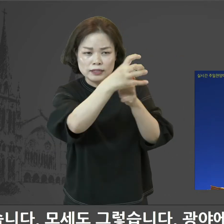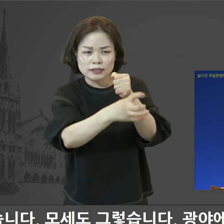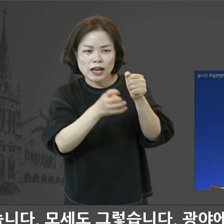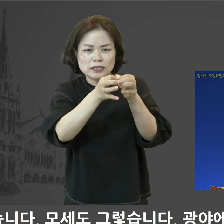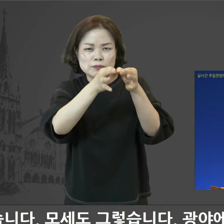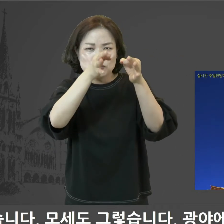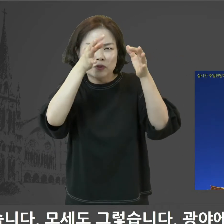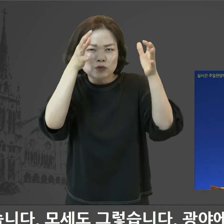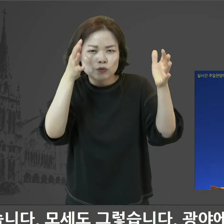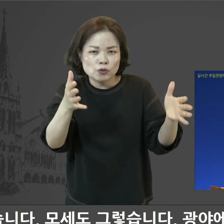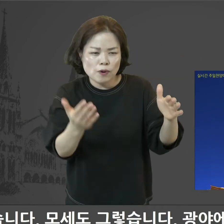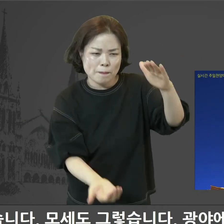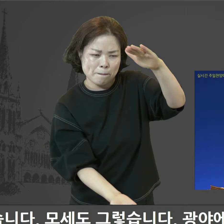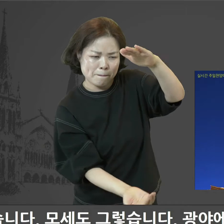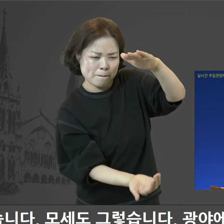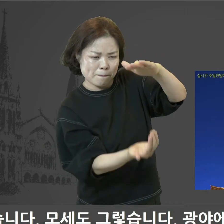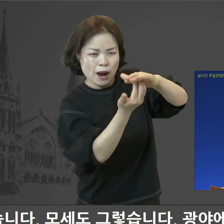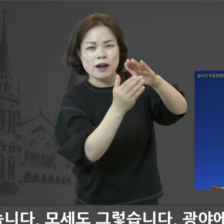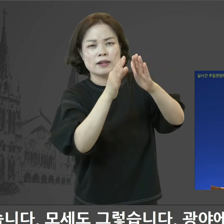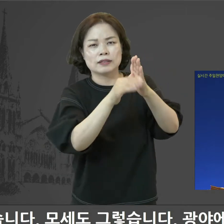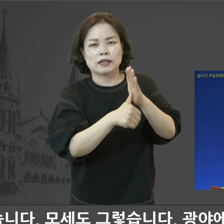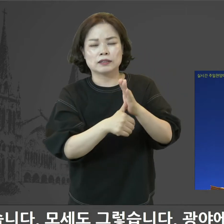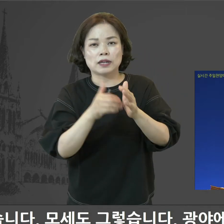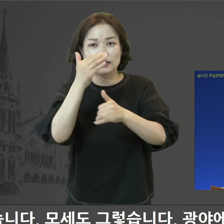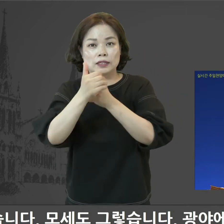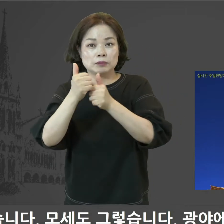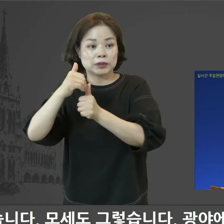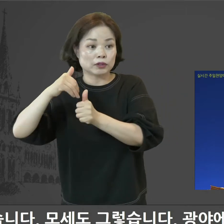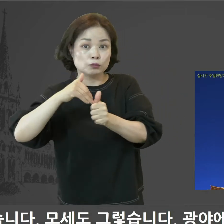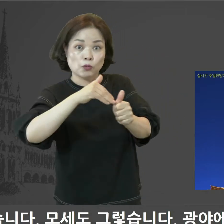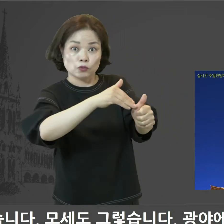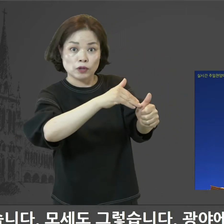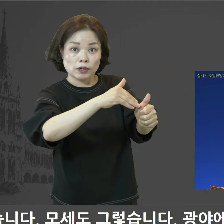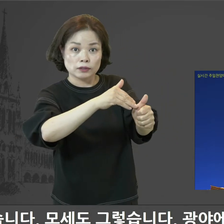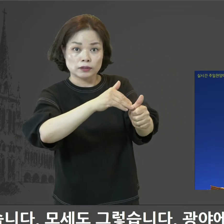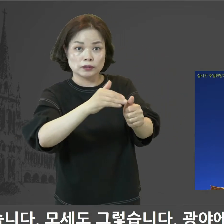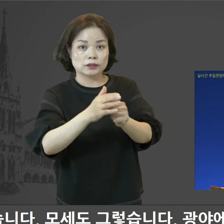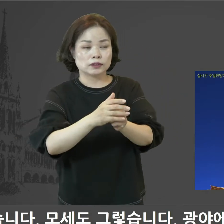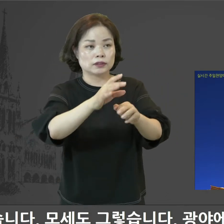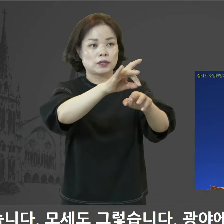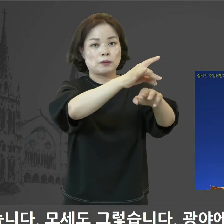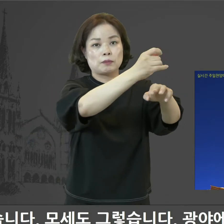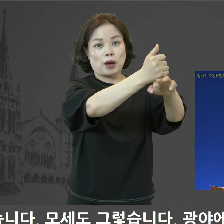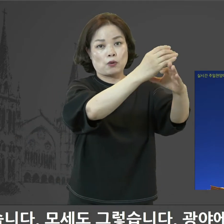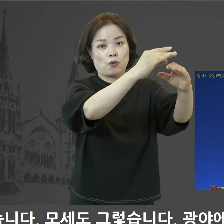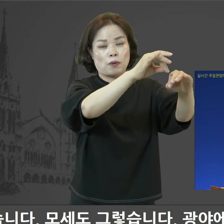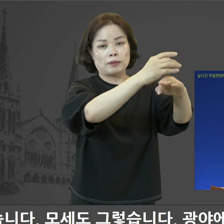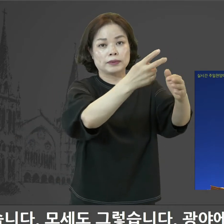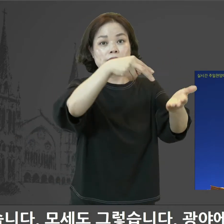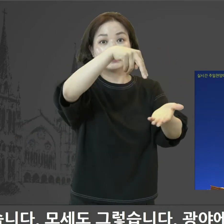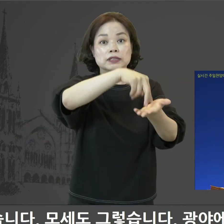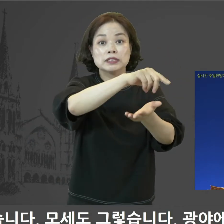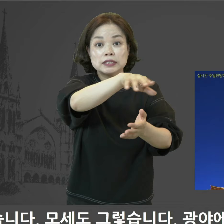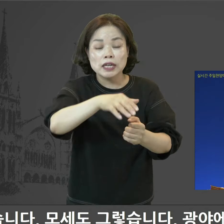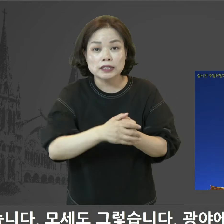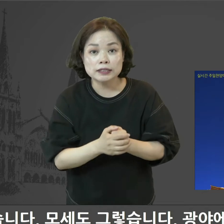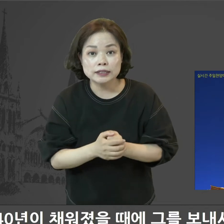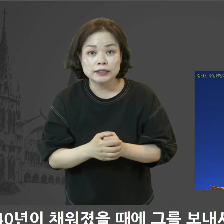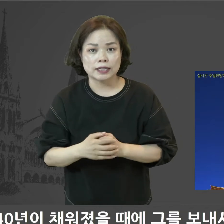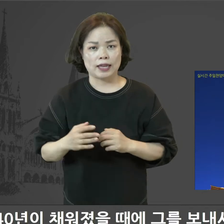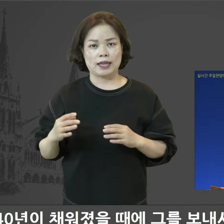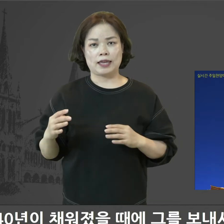꽉꽉 채워졌을 때 하나님께서는 그를 보내셔서 바로 앞에 세워주셨죠. 그런데